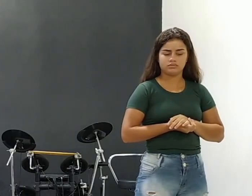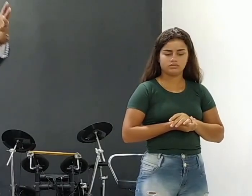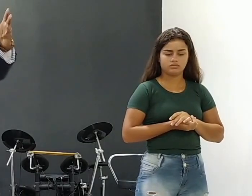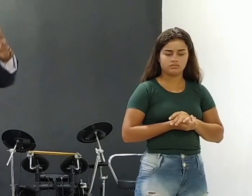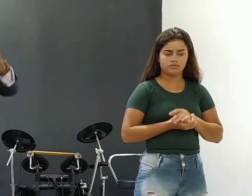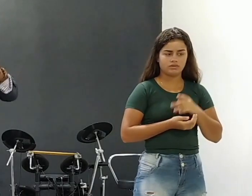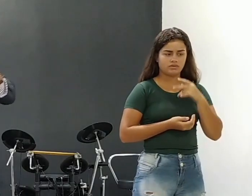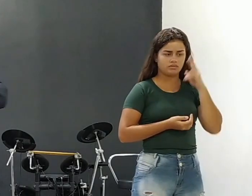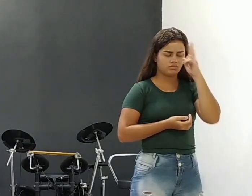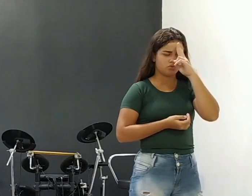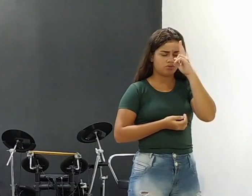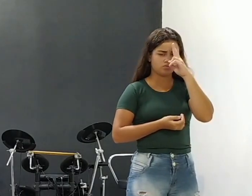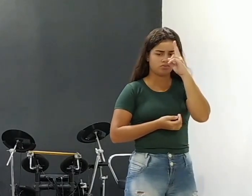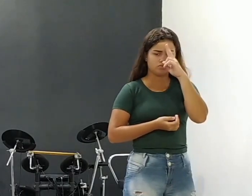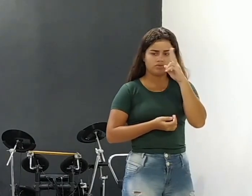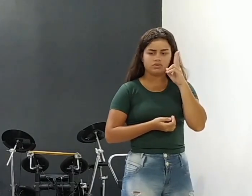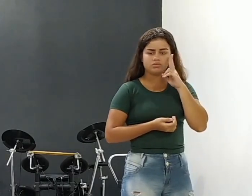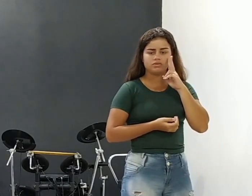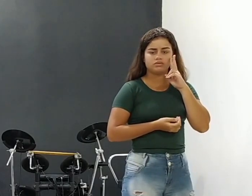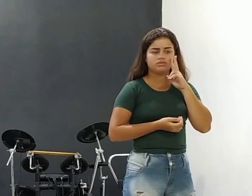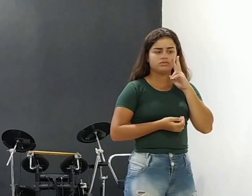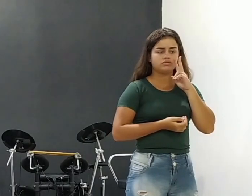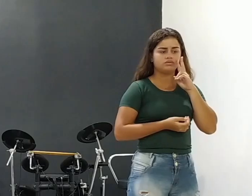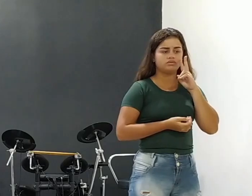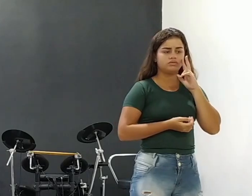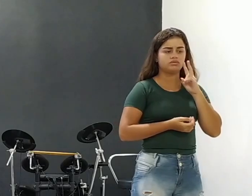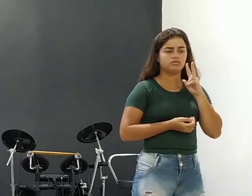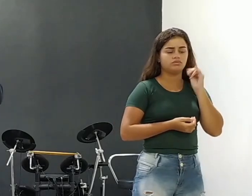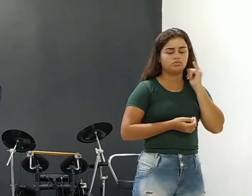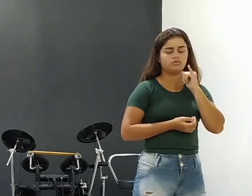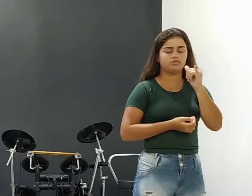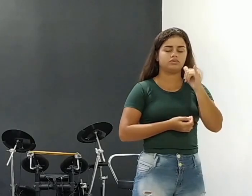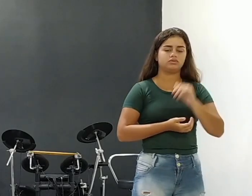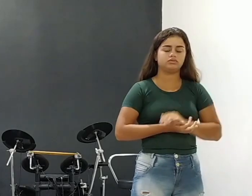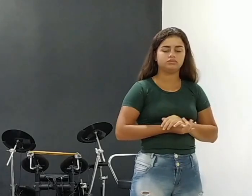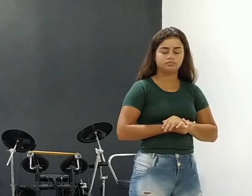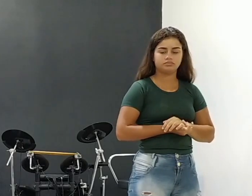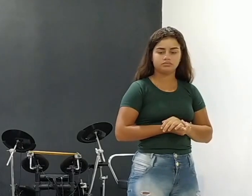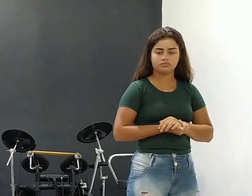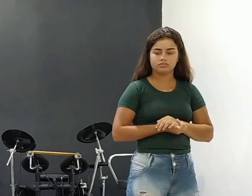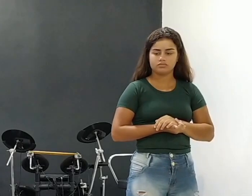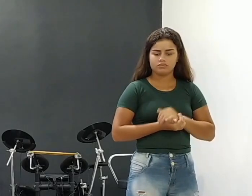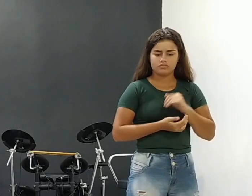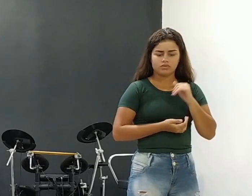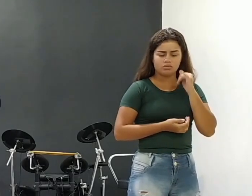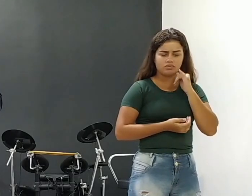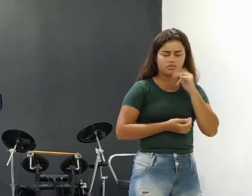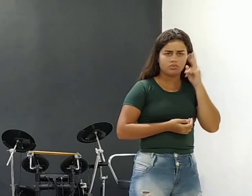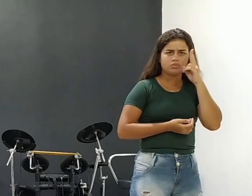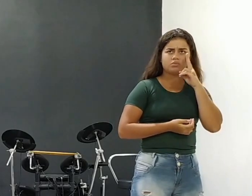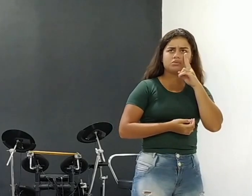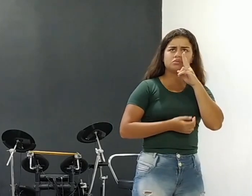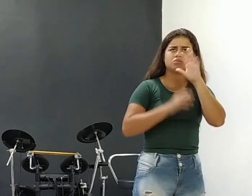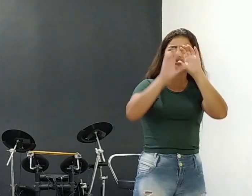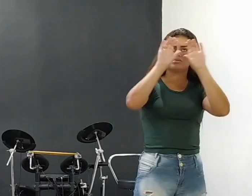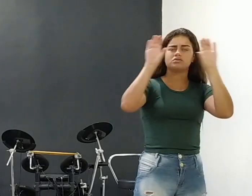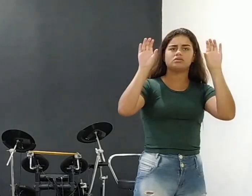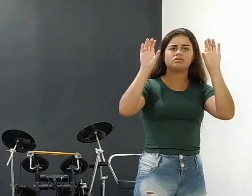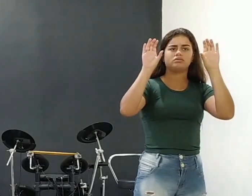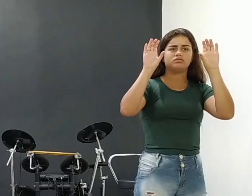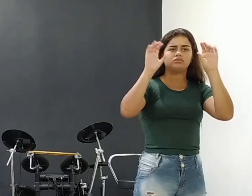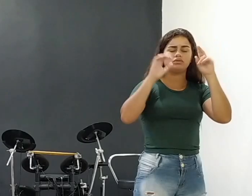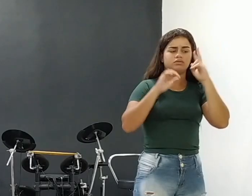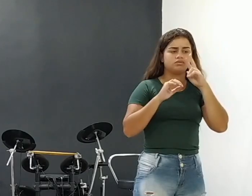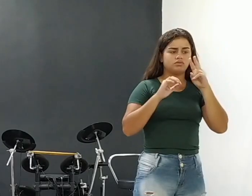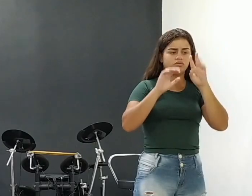uma visão que um profeta teve. A Bíblia fala que o profeta então ele olhou para o céu e viu o céu